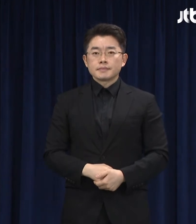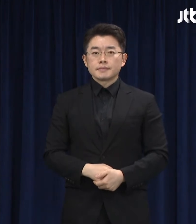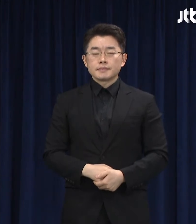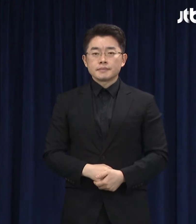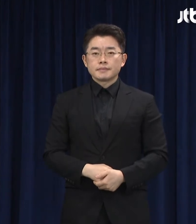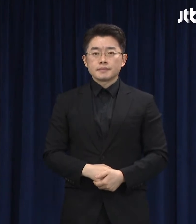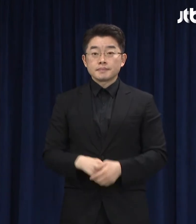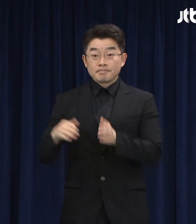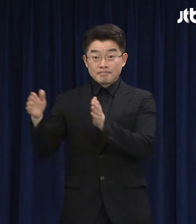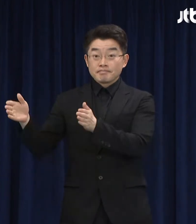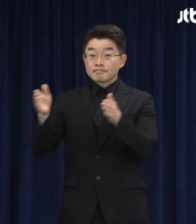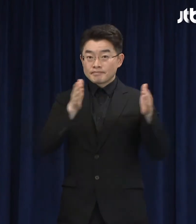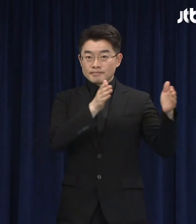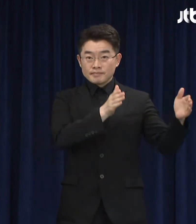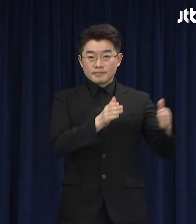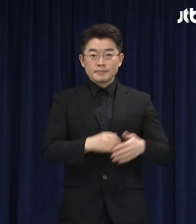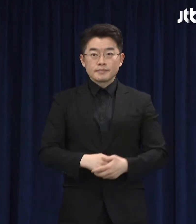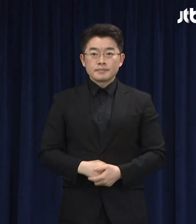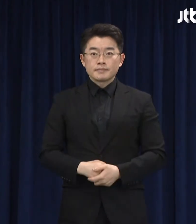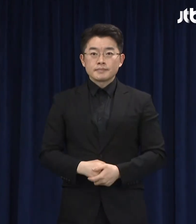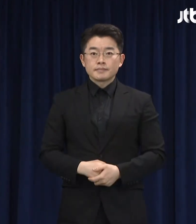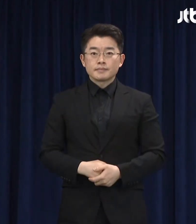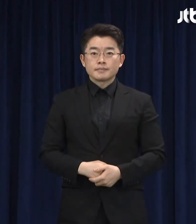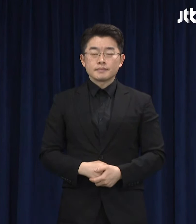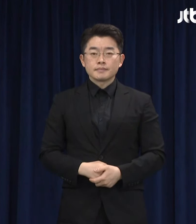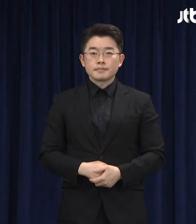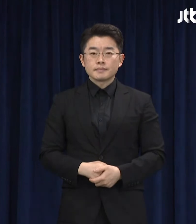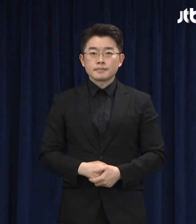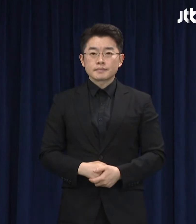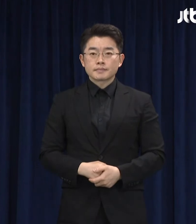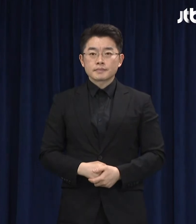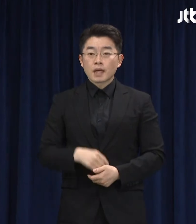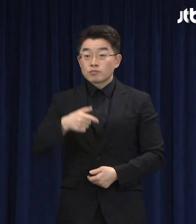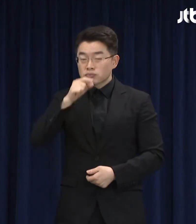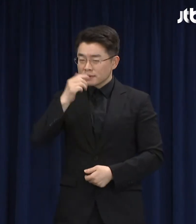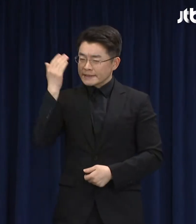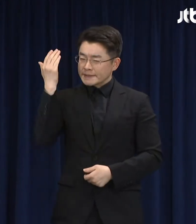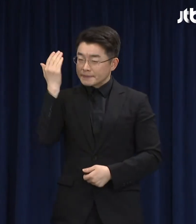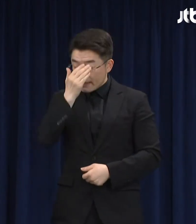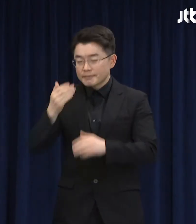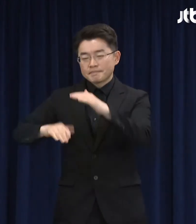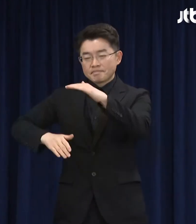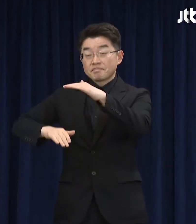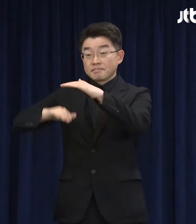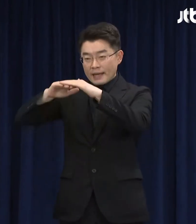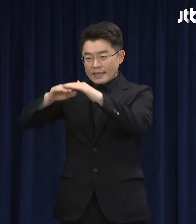네, 다음은 측정 확인용 설비인 K4 탱크군입니다.